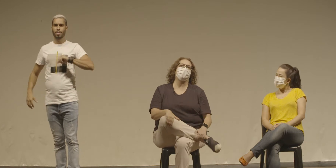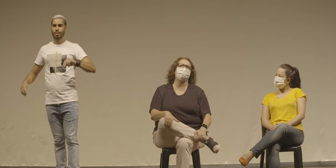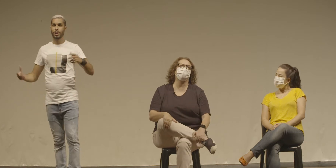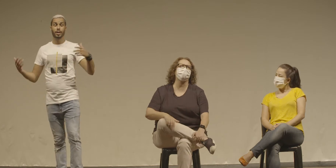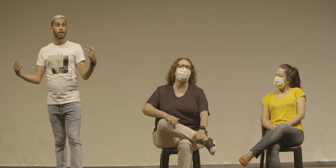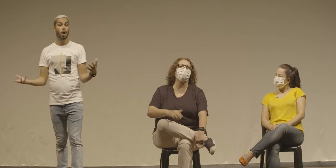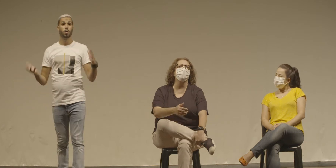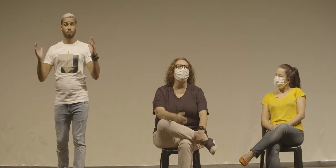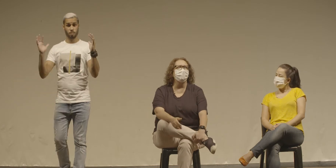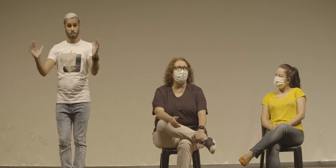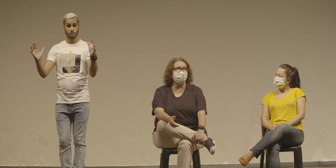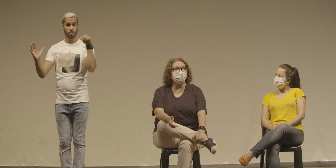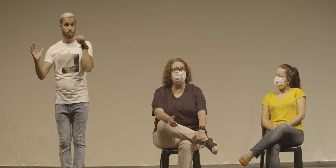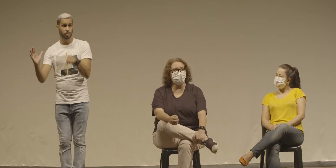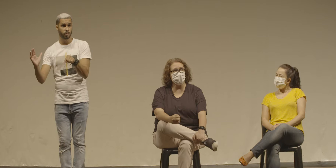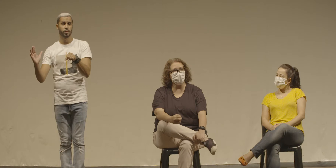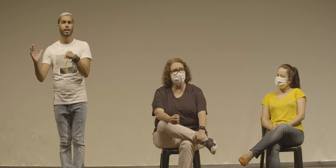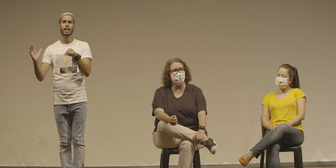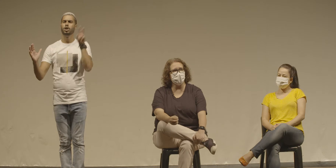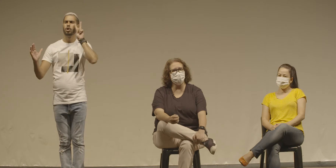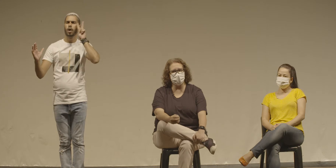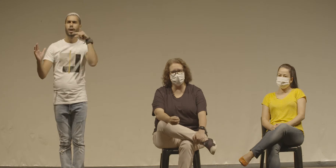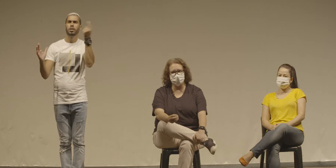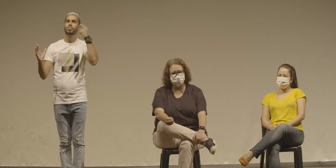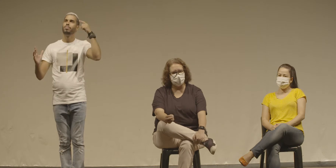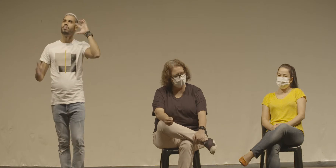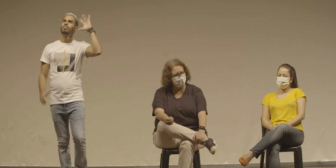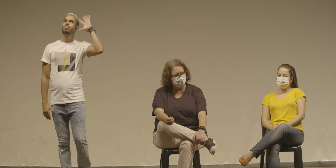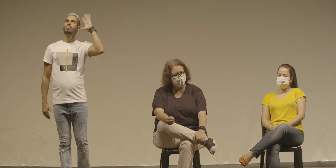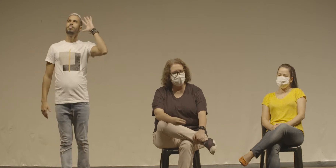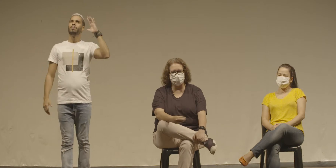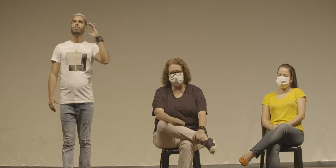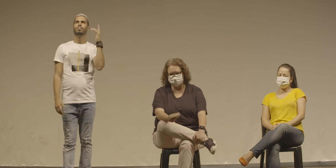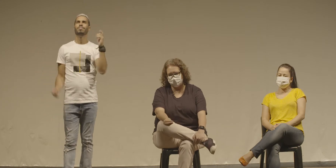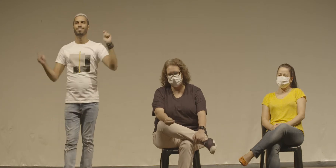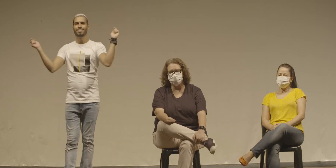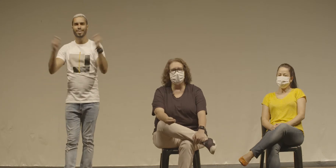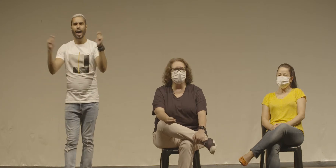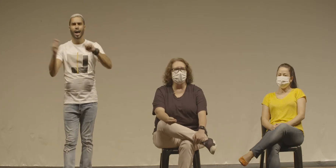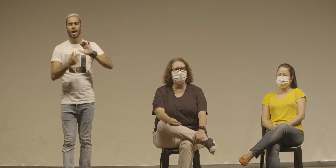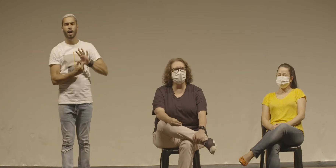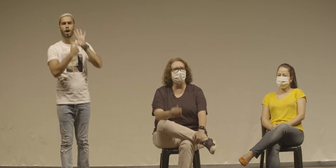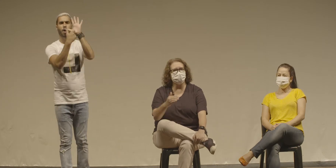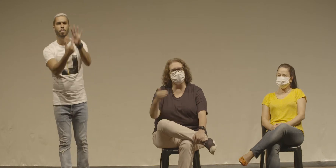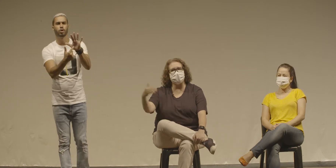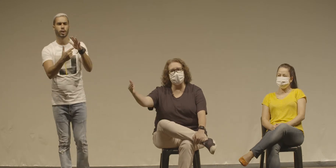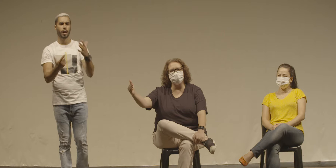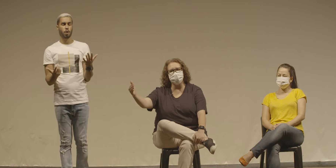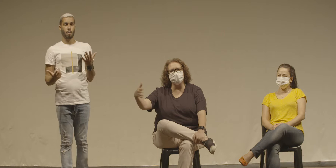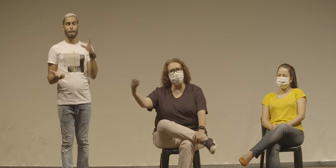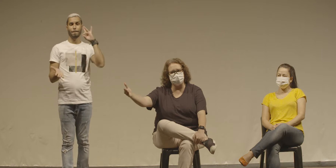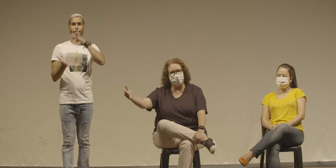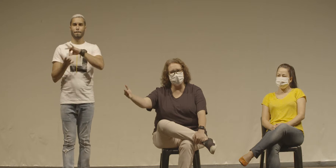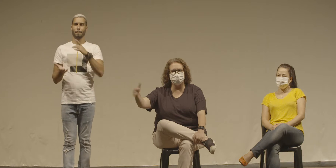nesse recorte histórico, a gente achou que a gente conseguiria ilustrar bem o que elas passaram e